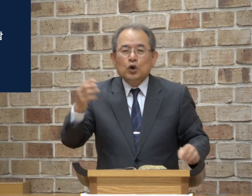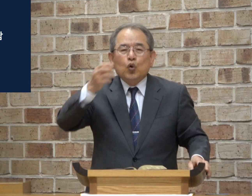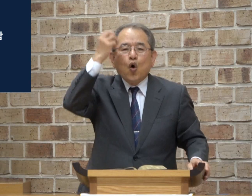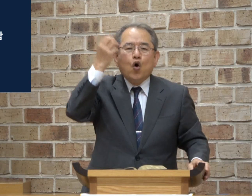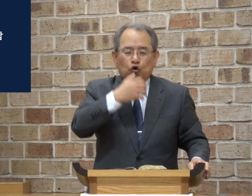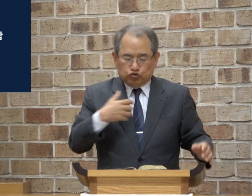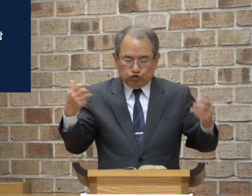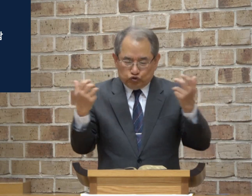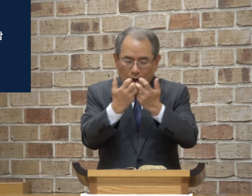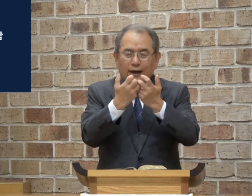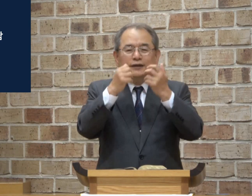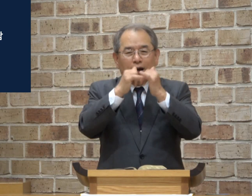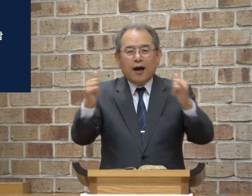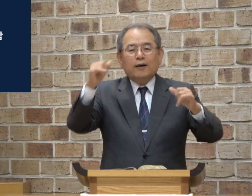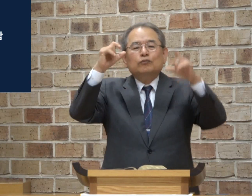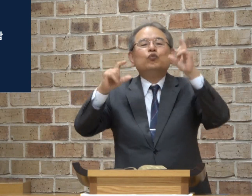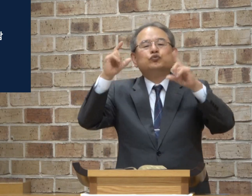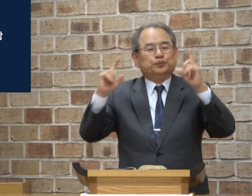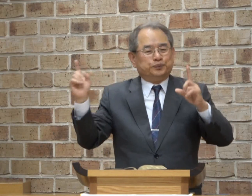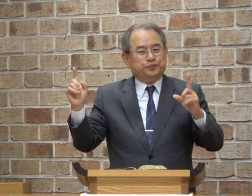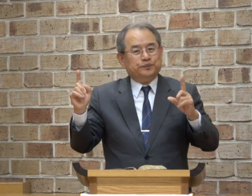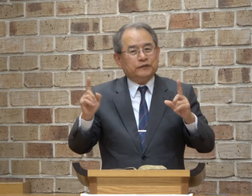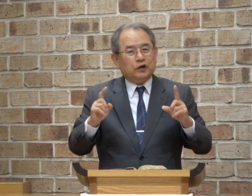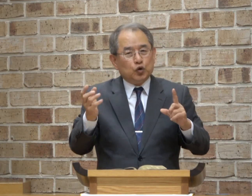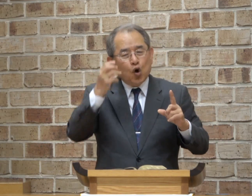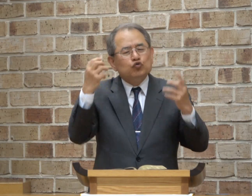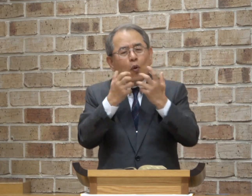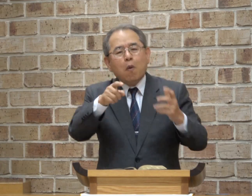또한 성령 충만한 사람이다 라는 뜻은